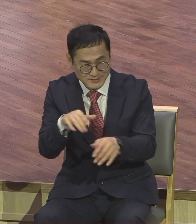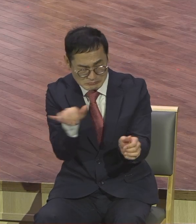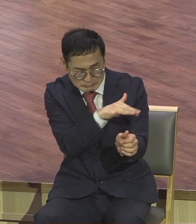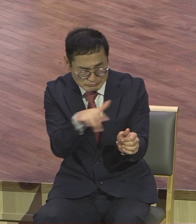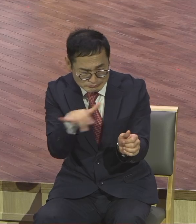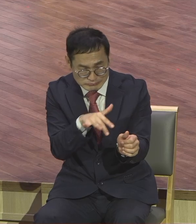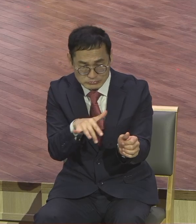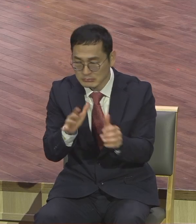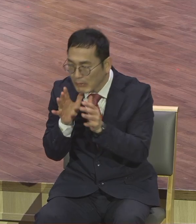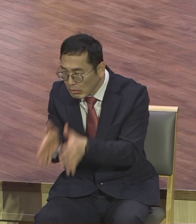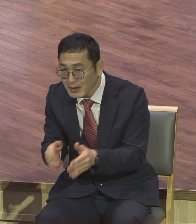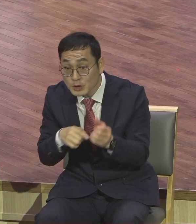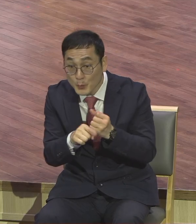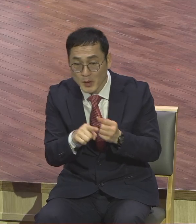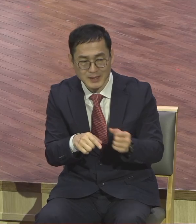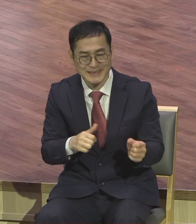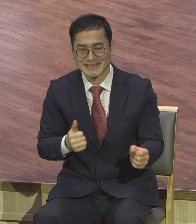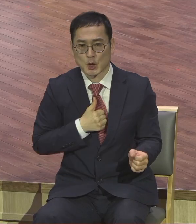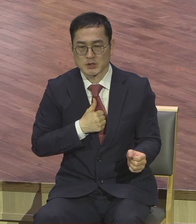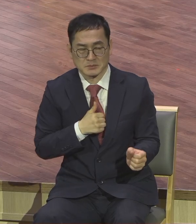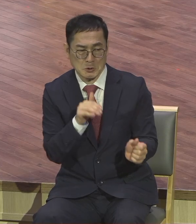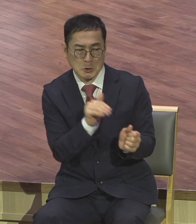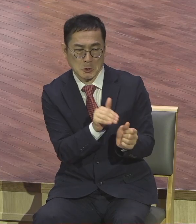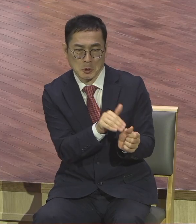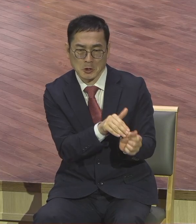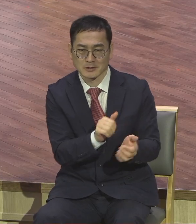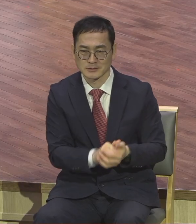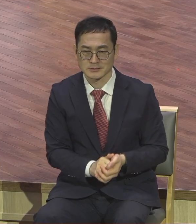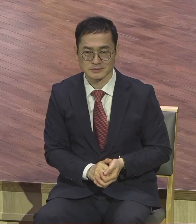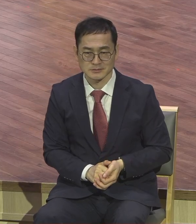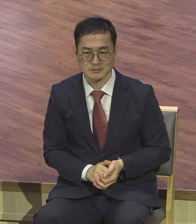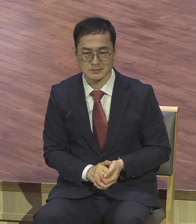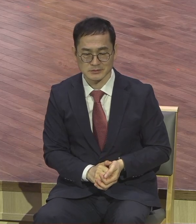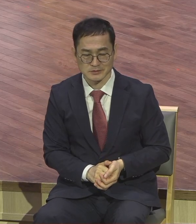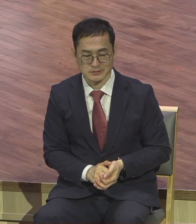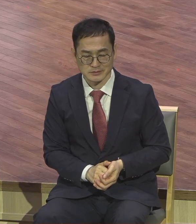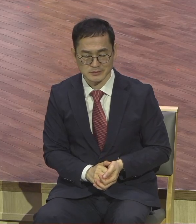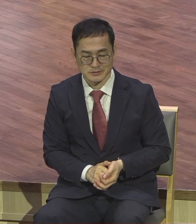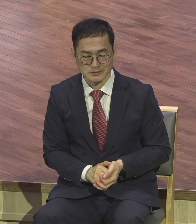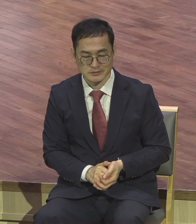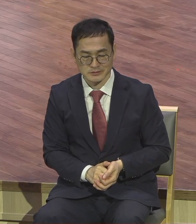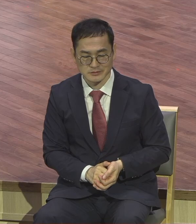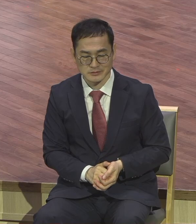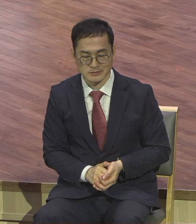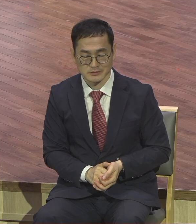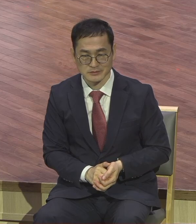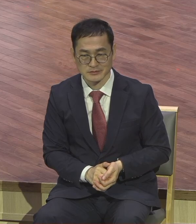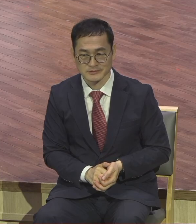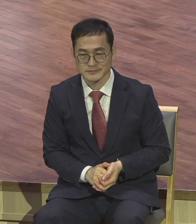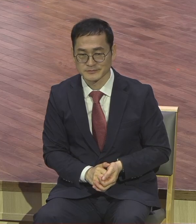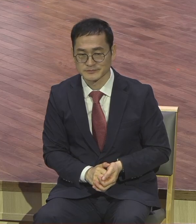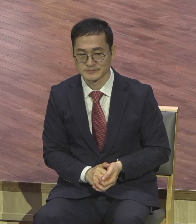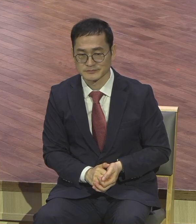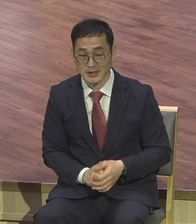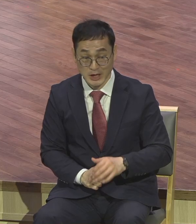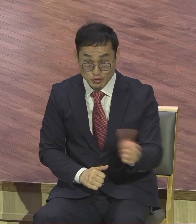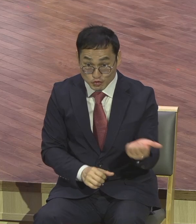자존심 건드리는 자존심 상하는 여기에 자빠지 죽은 자가 자존심이 어디에 있어요. 죽으면 벌금 벗겨서